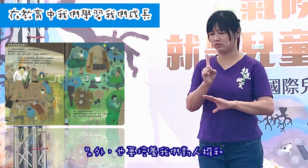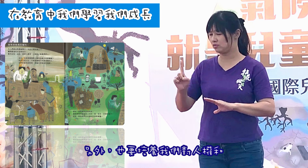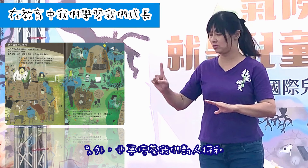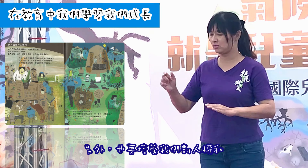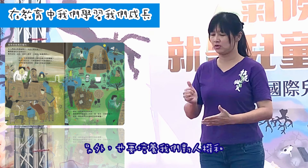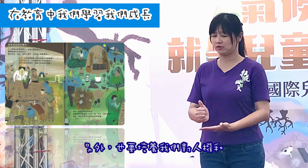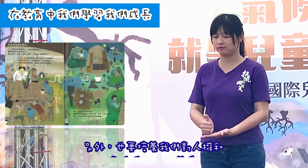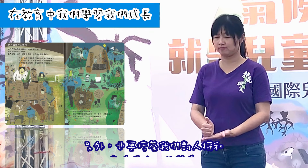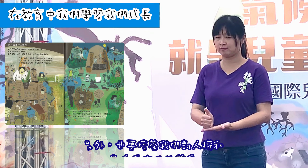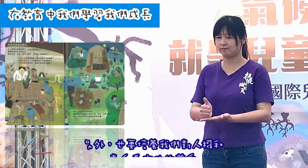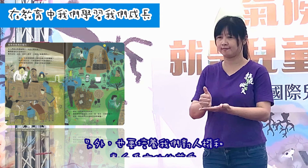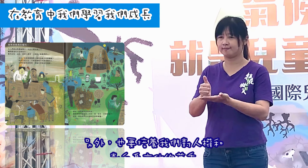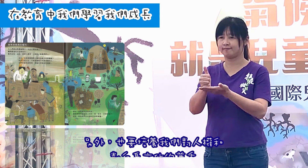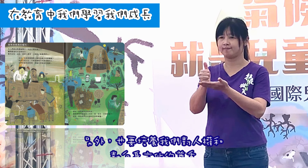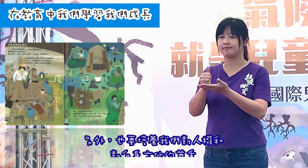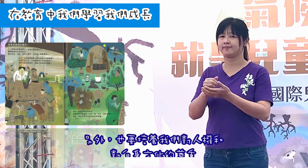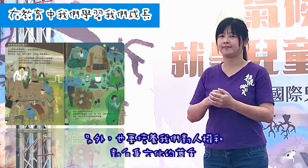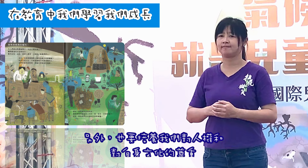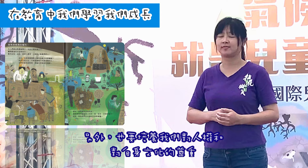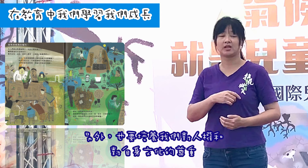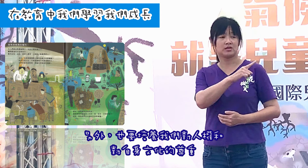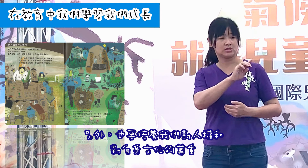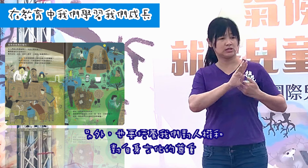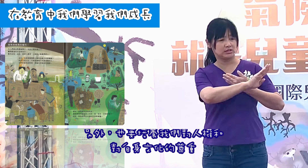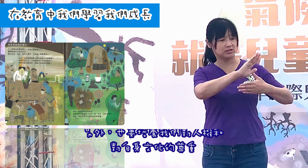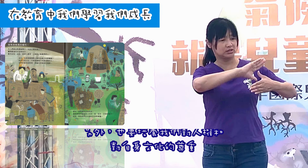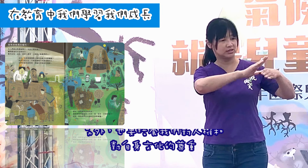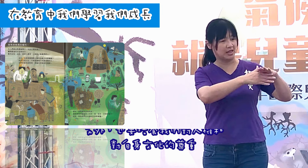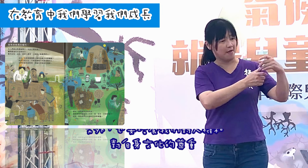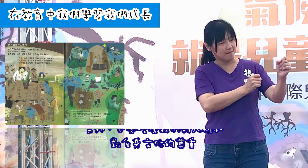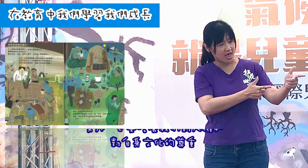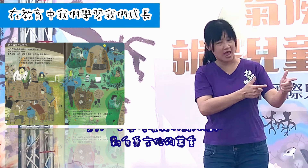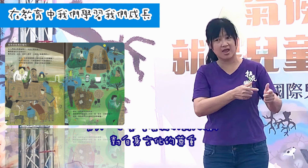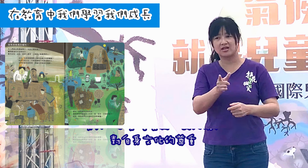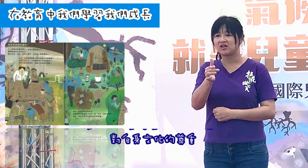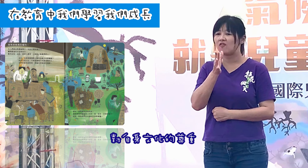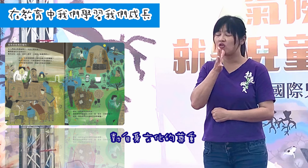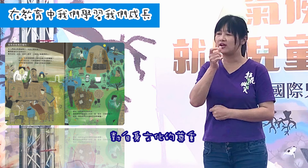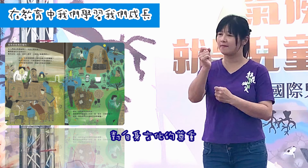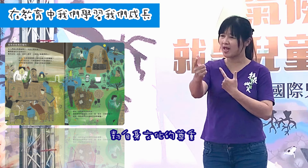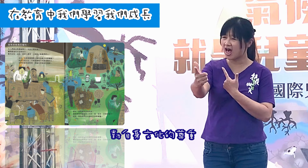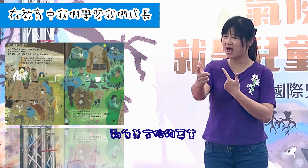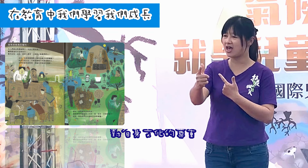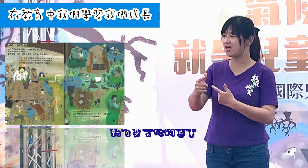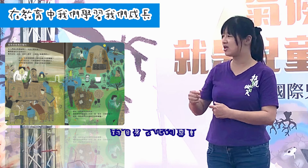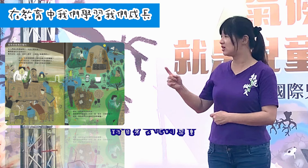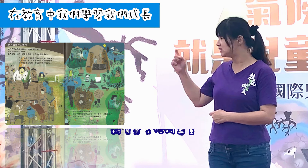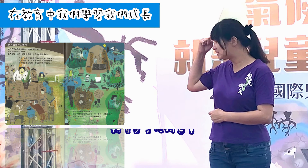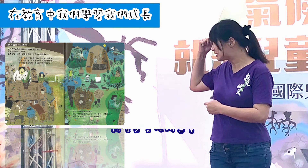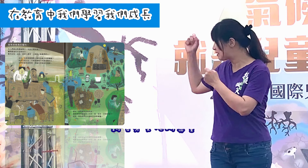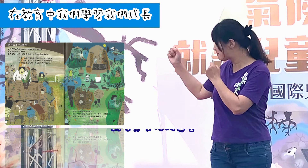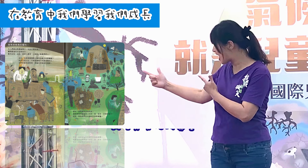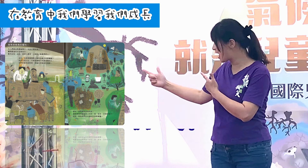另外也要培养我们对人权和对自身文化的尊